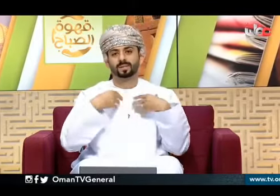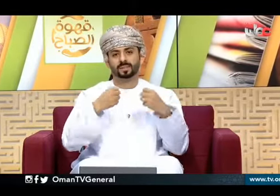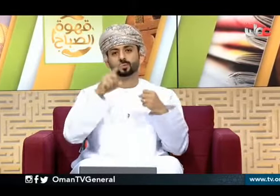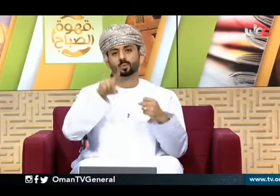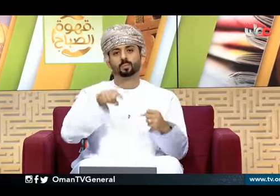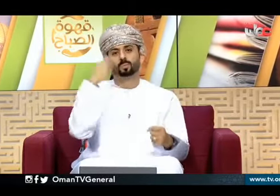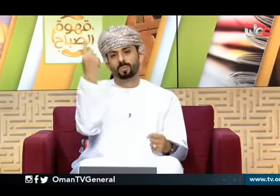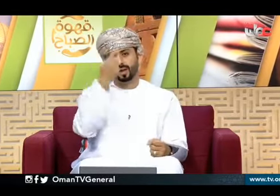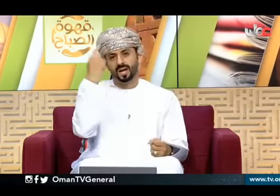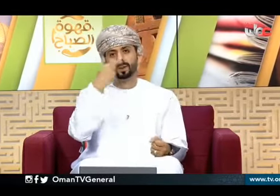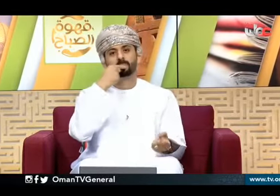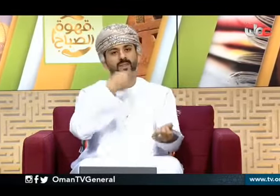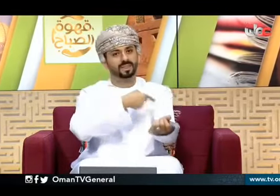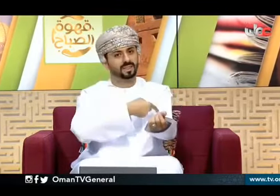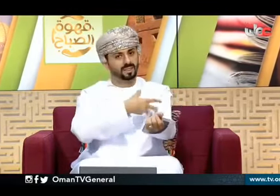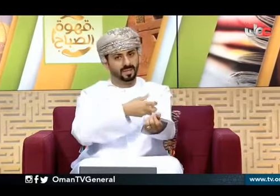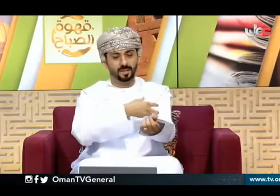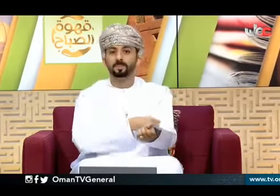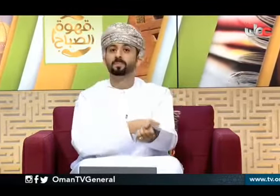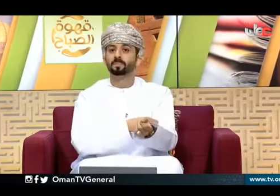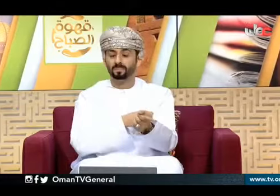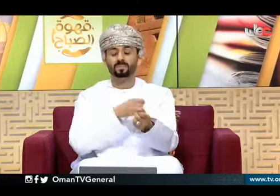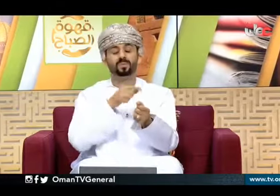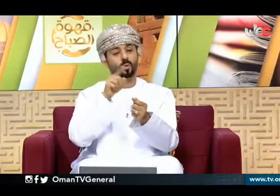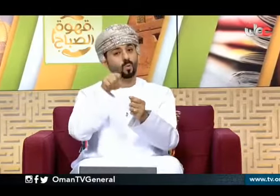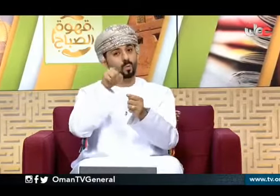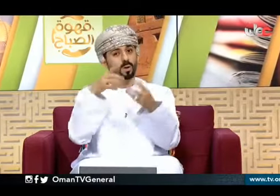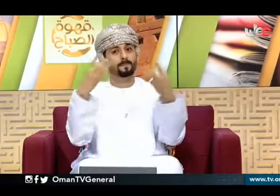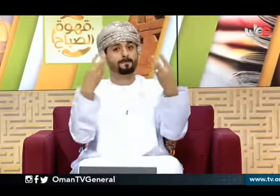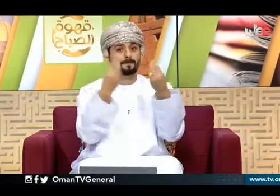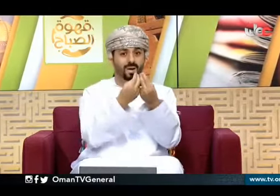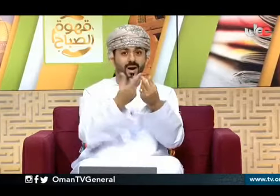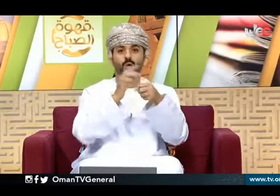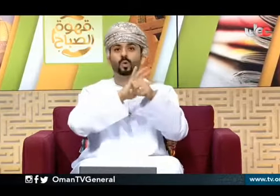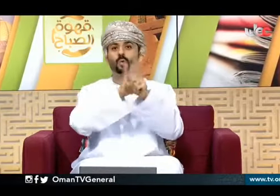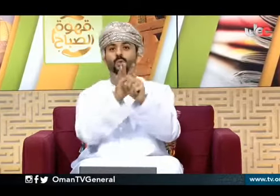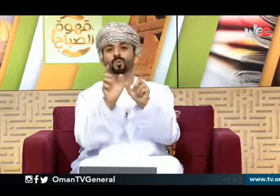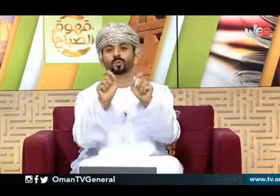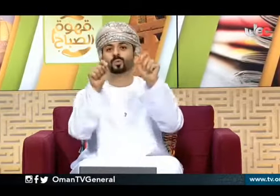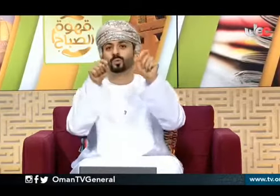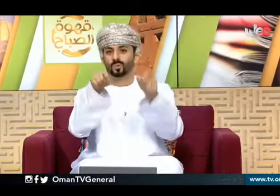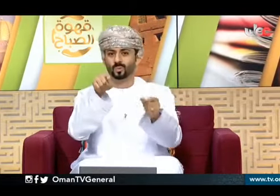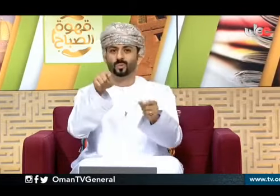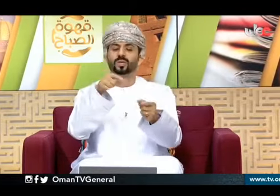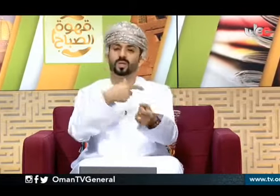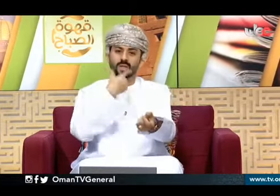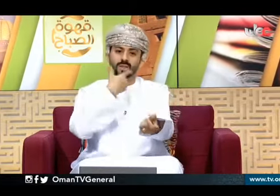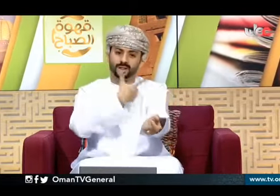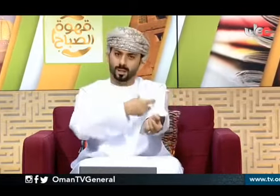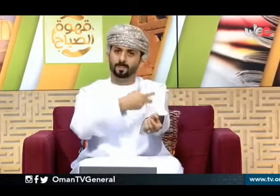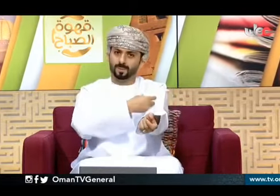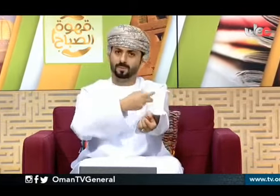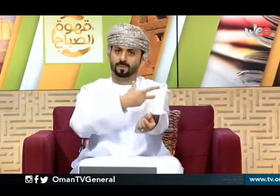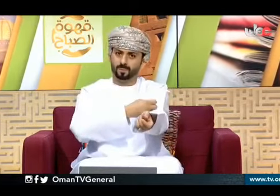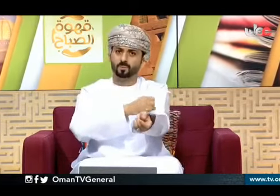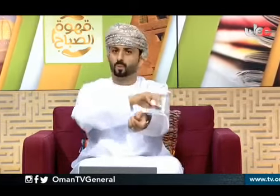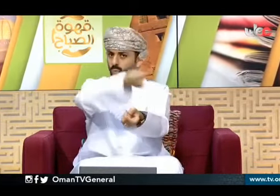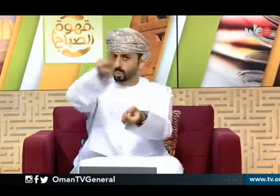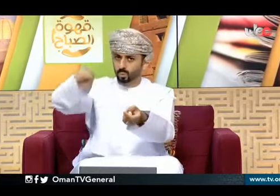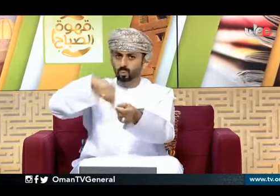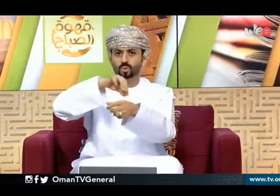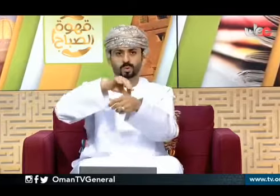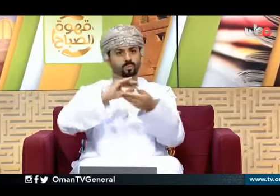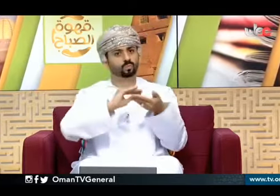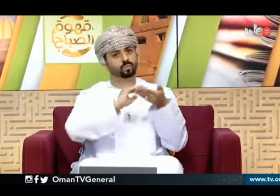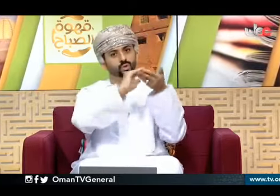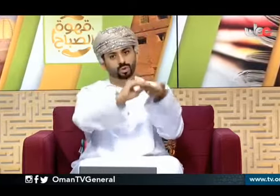بالنسبة لليوم العالمي للتبرع بالدم، شعار جديد، وأيضا هو موجود بأن